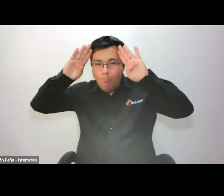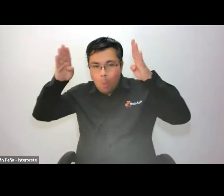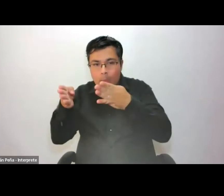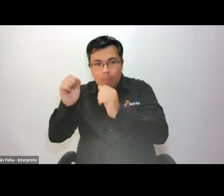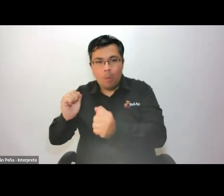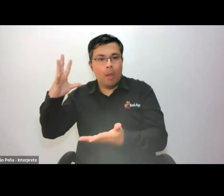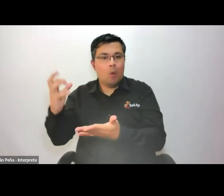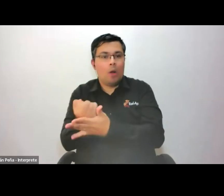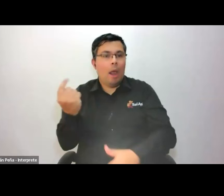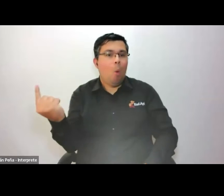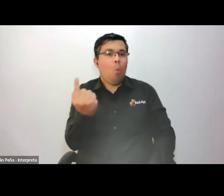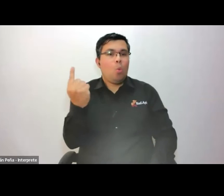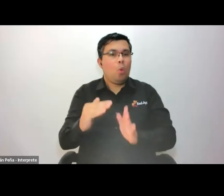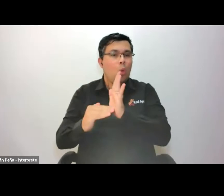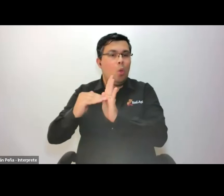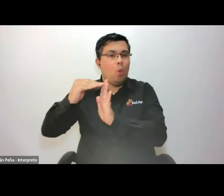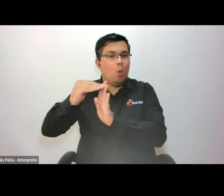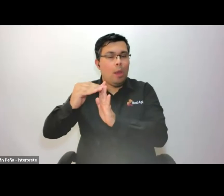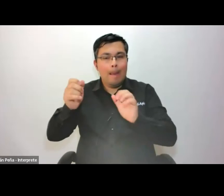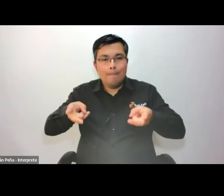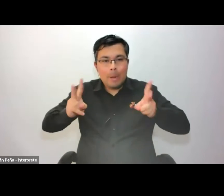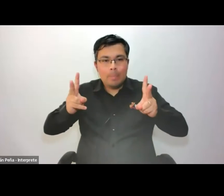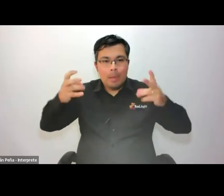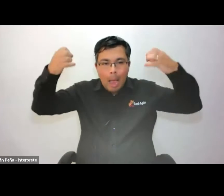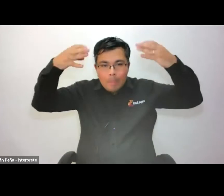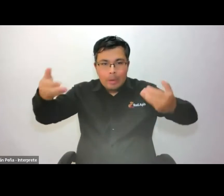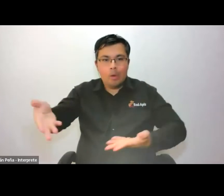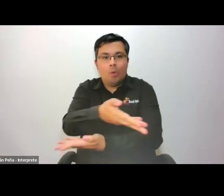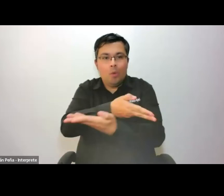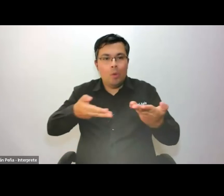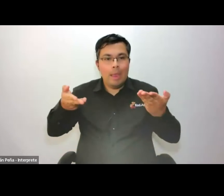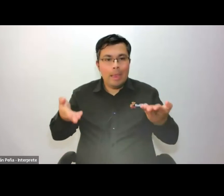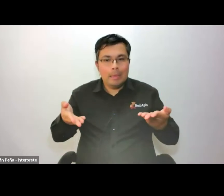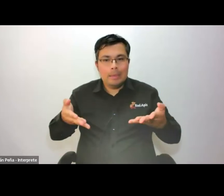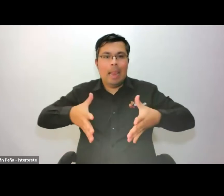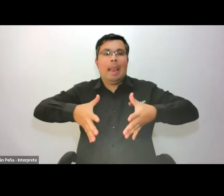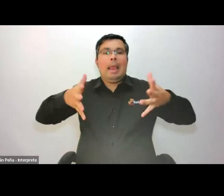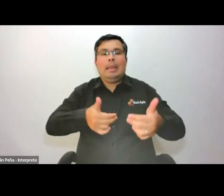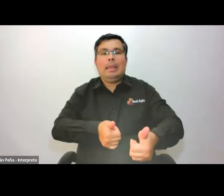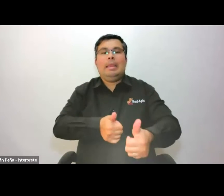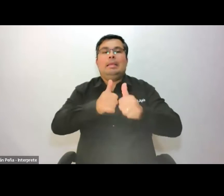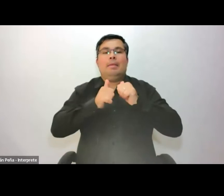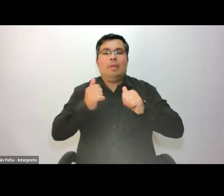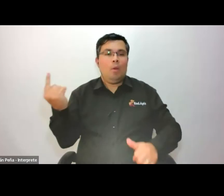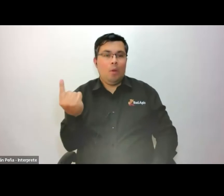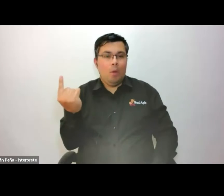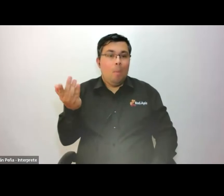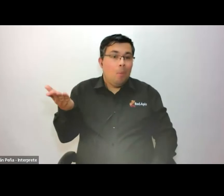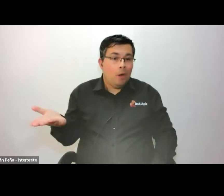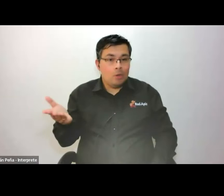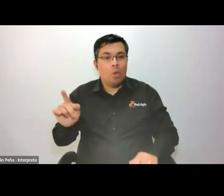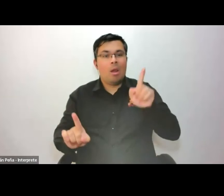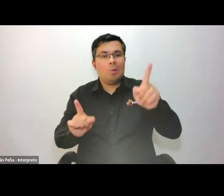permita el aprendizaje colectivo. Ese es el gran desafío en autismo. Por eso muchos de ellos desertan, porque